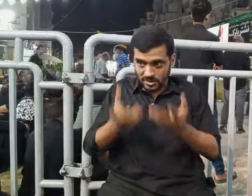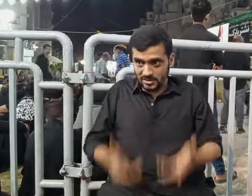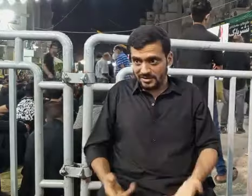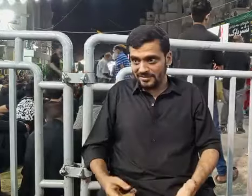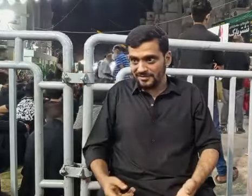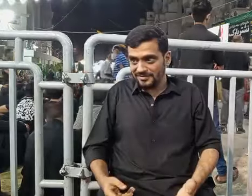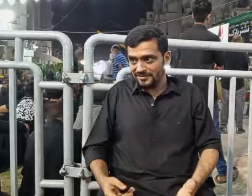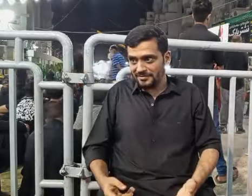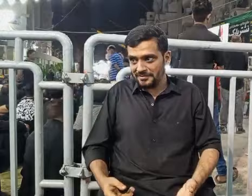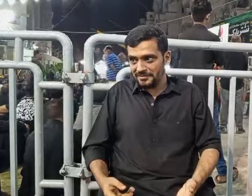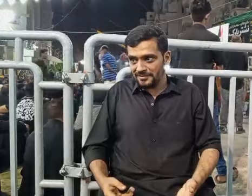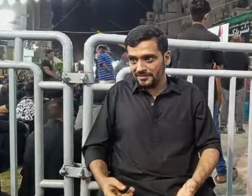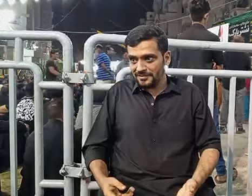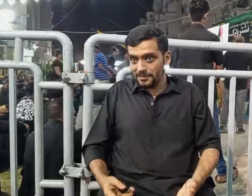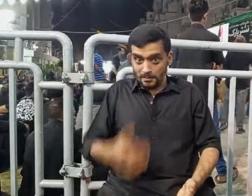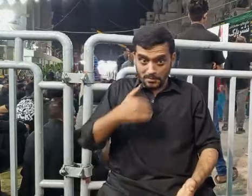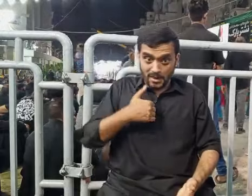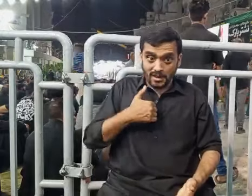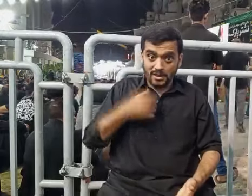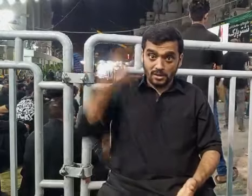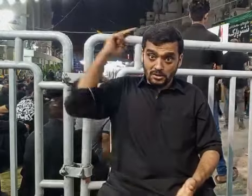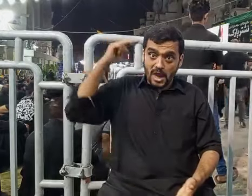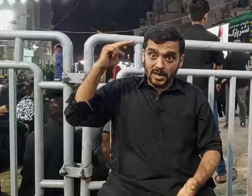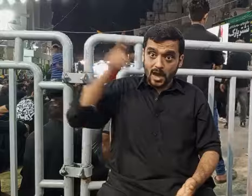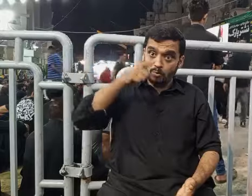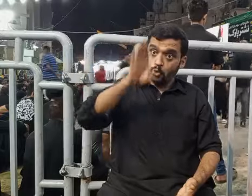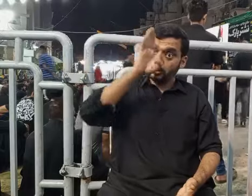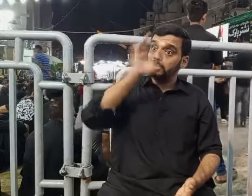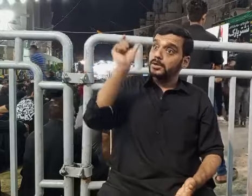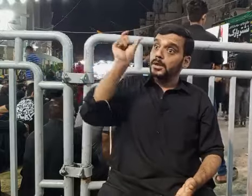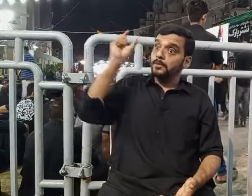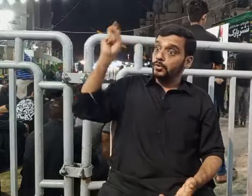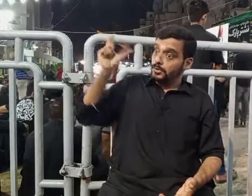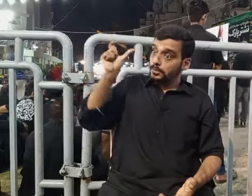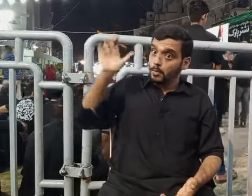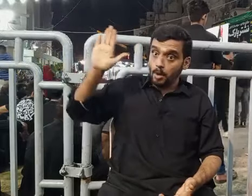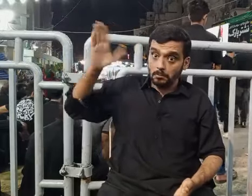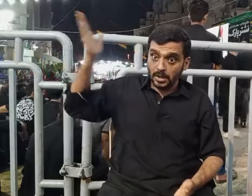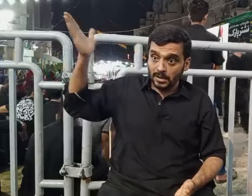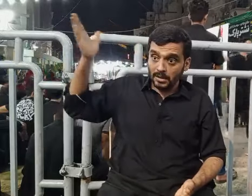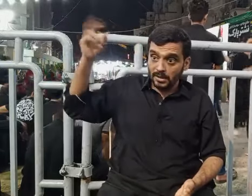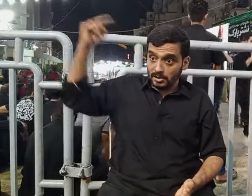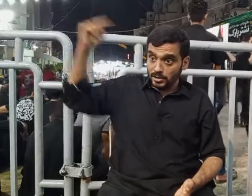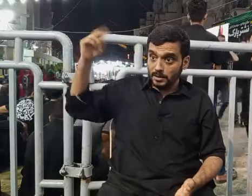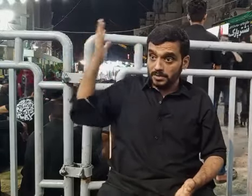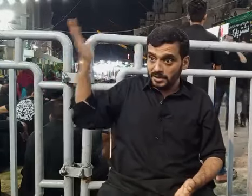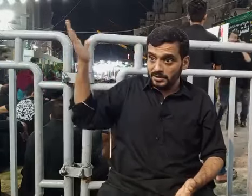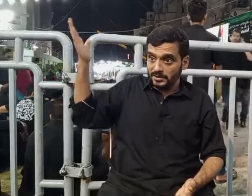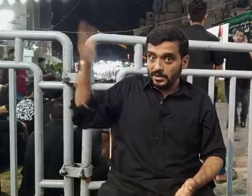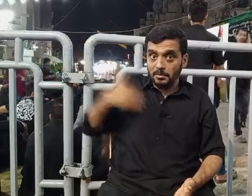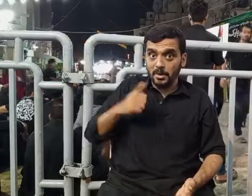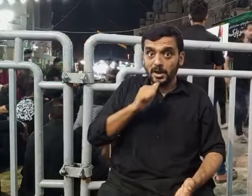حضرت موسیٰ علیہ السلام نے کہا تھا اِنَّ بِلَا فِرَوْنِ نَوْ تَقَا فِرَوْن کے پاس تو جائیے گا ذرا دربار میں محمد اس کو چیلنج کرنے کے لیے اس نے طغیان کی